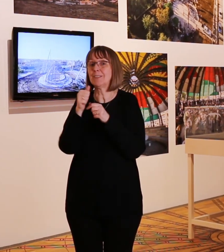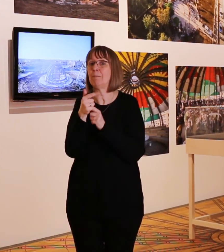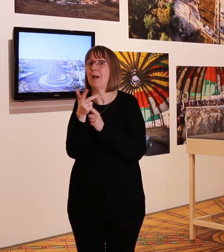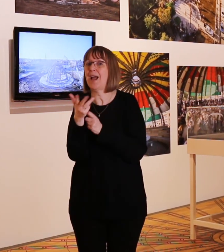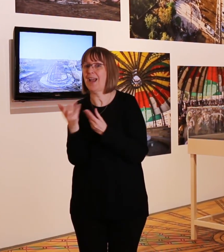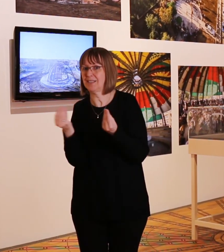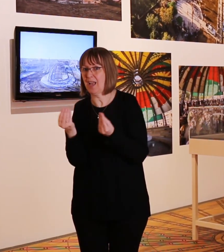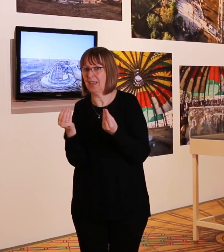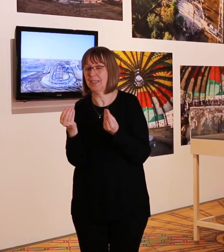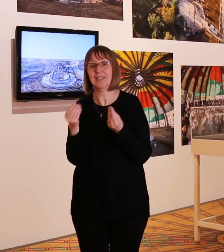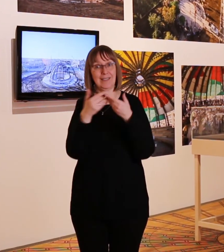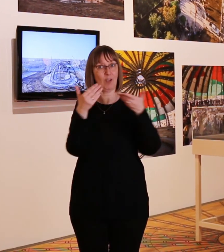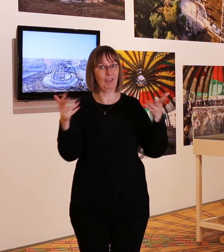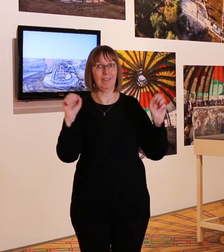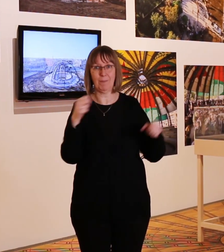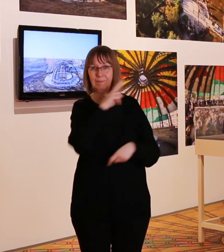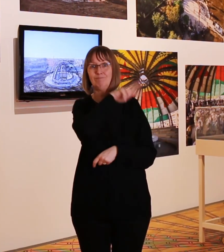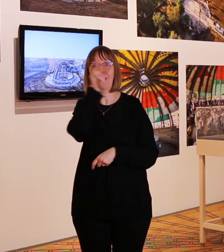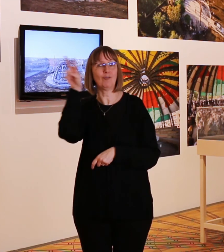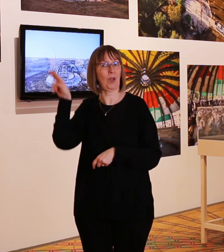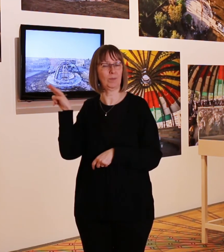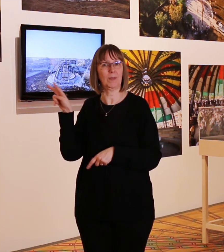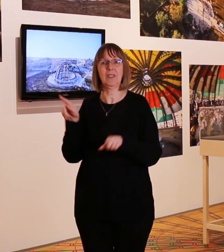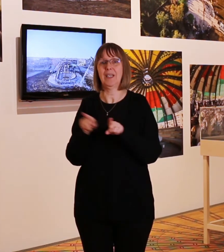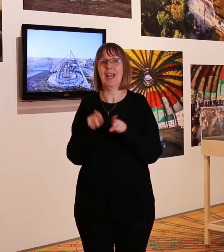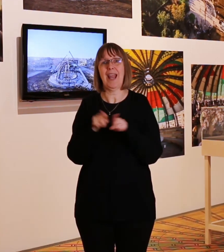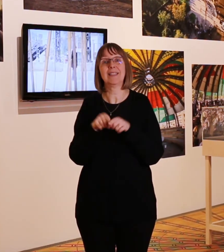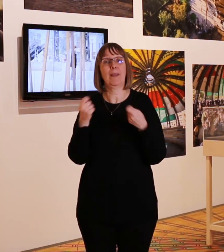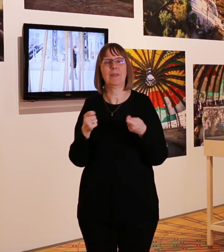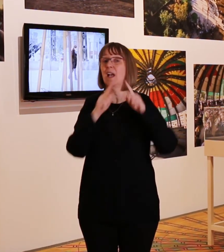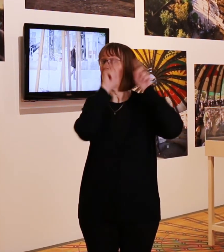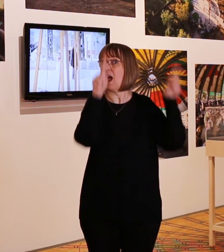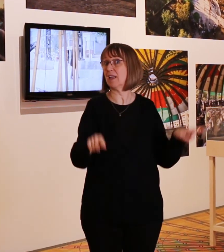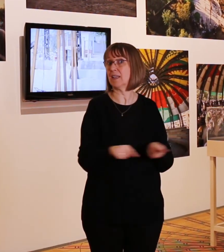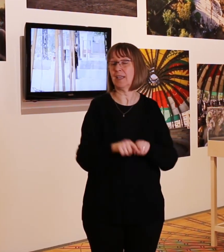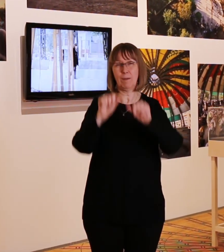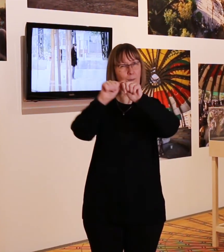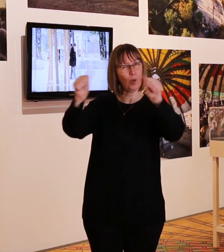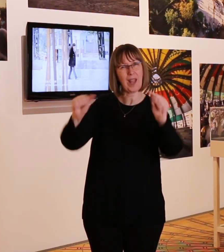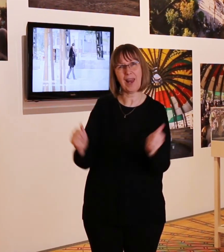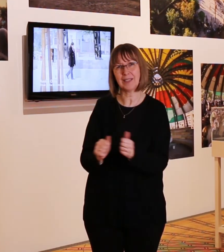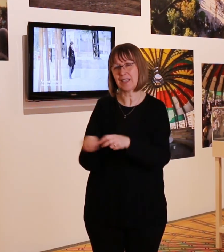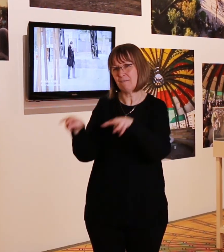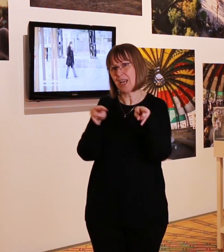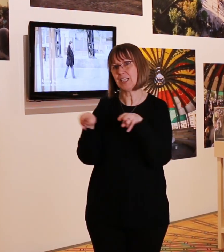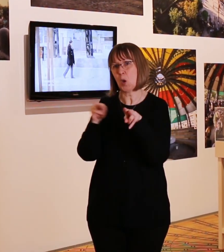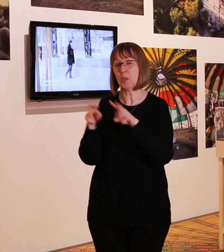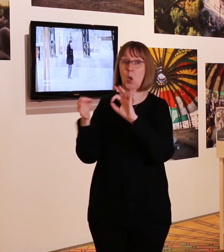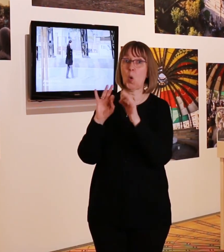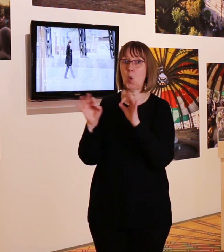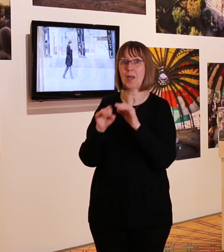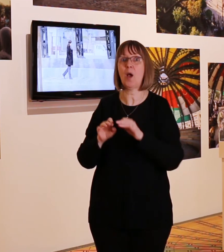Bestandteilen, die man hier auch in der Ausstellung sehen kann. Es gibt Karten, Modelle, Videos oder